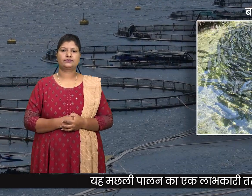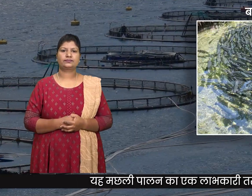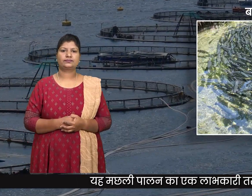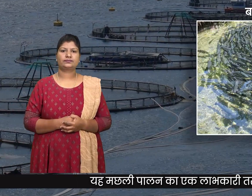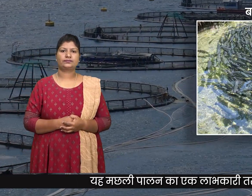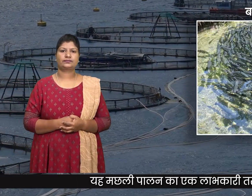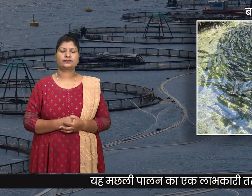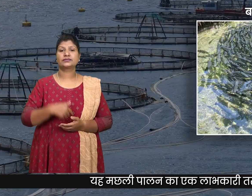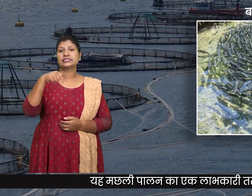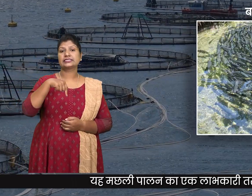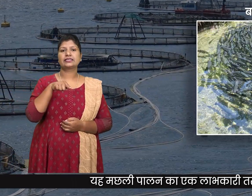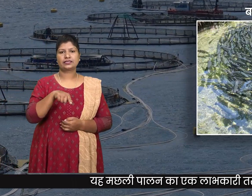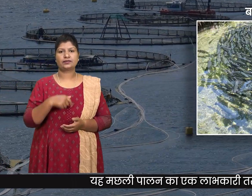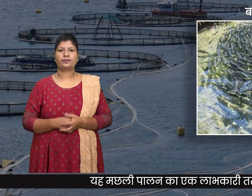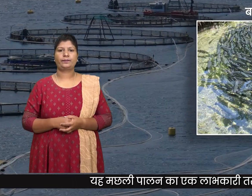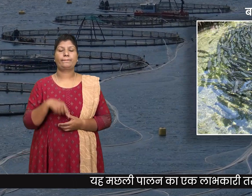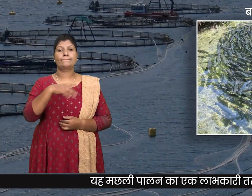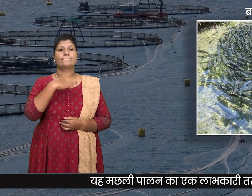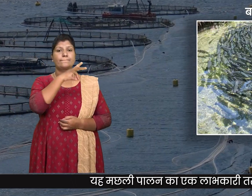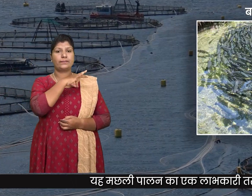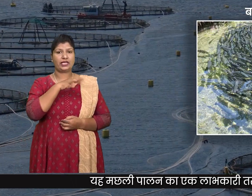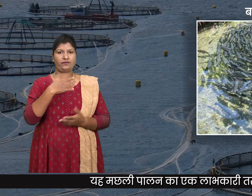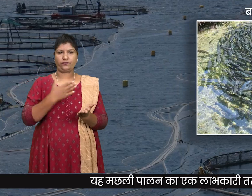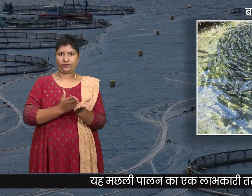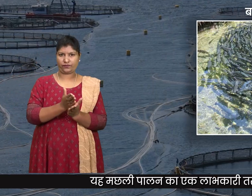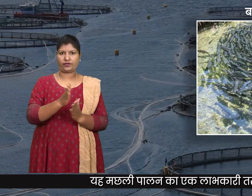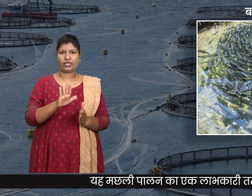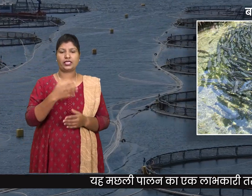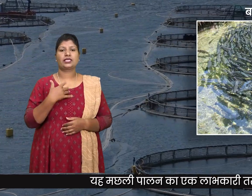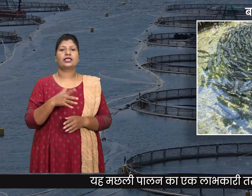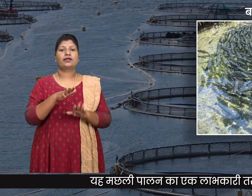यह मछली पालन का एक लाभकारी तरीका है।